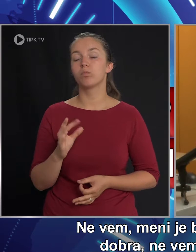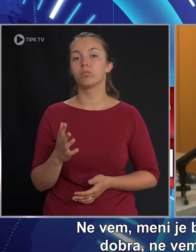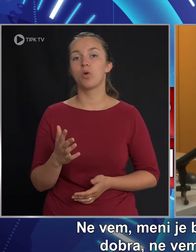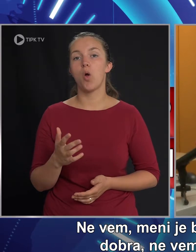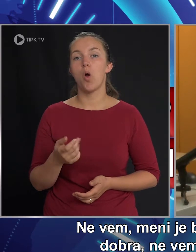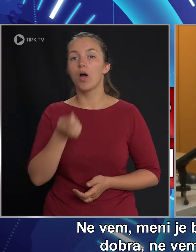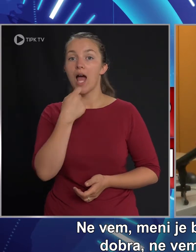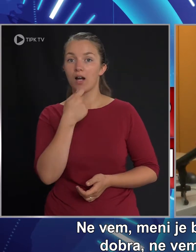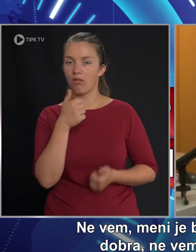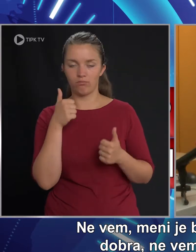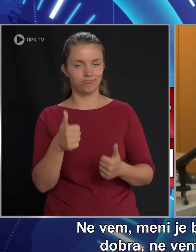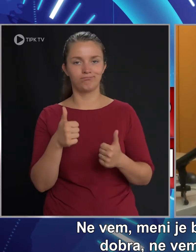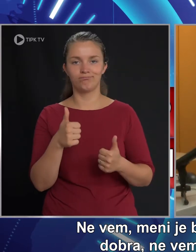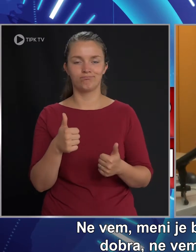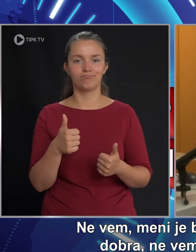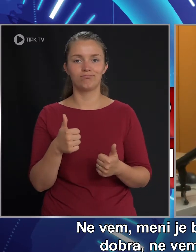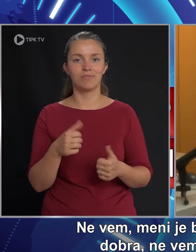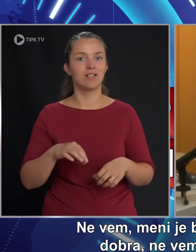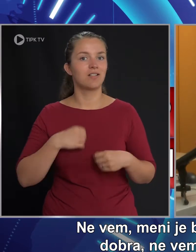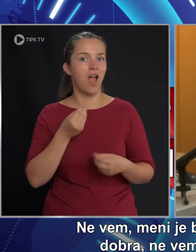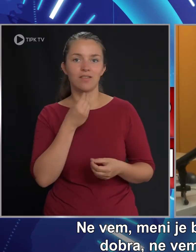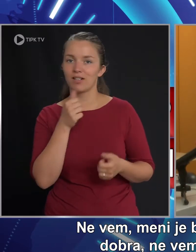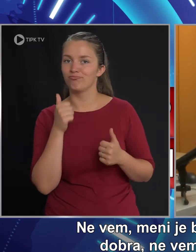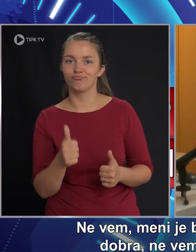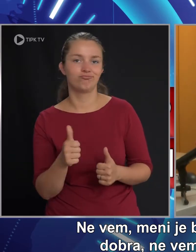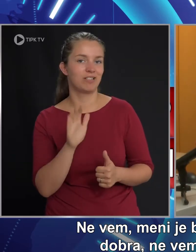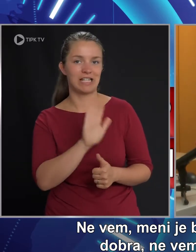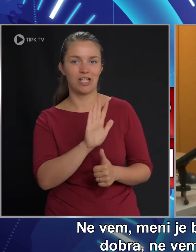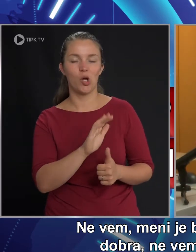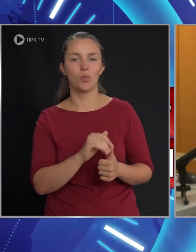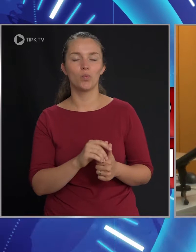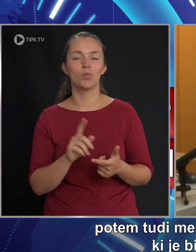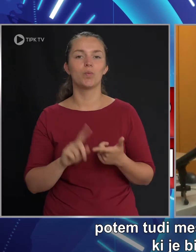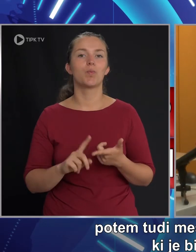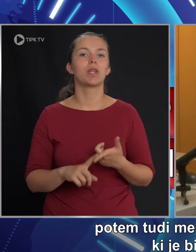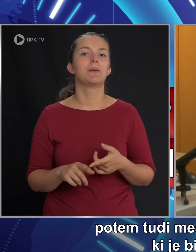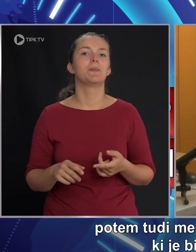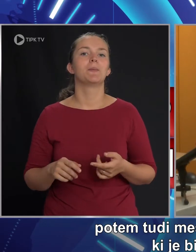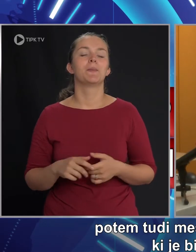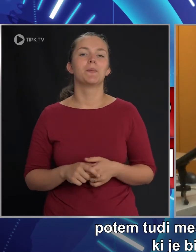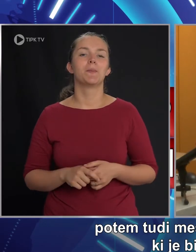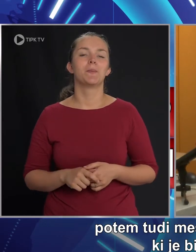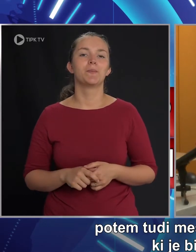dobro, hrana je bila tudi dobra, ne vem, zajtrk je bil ful dober njihov, potem,